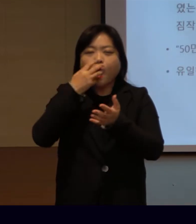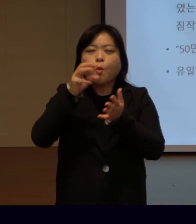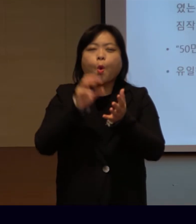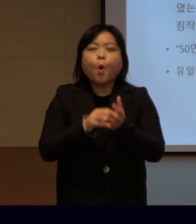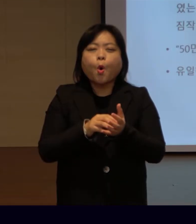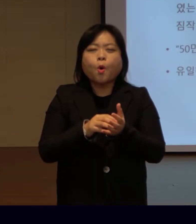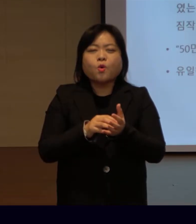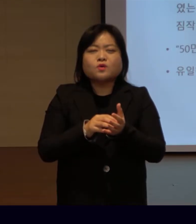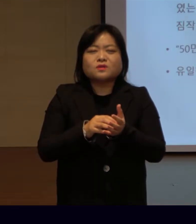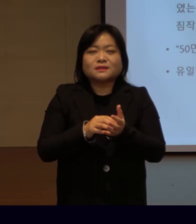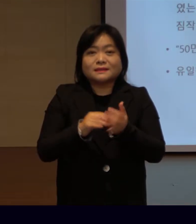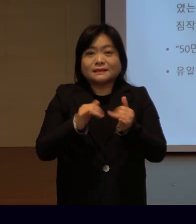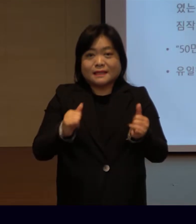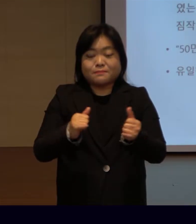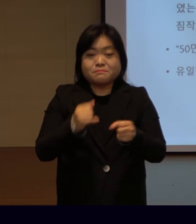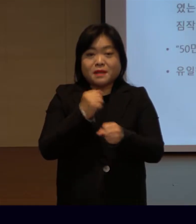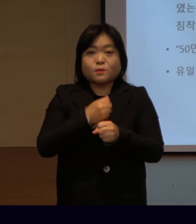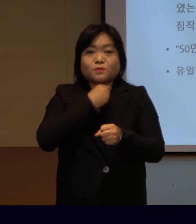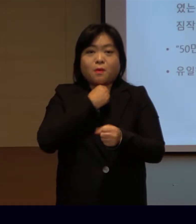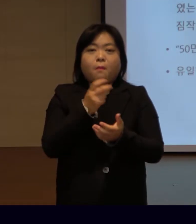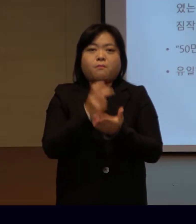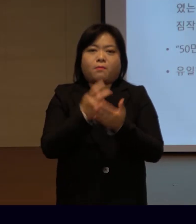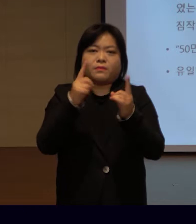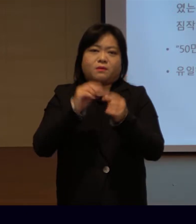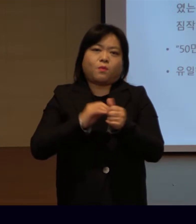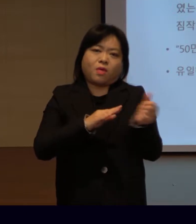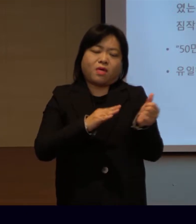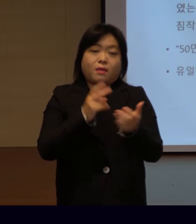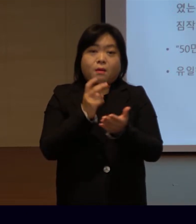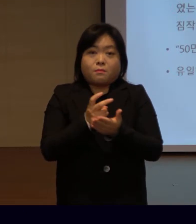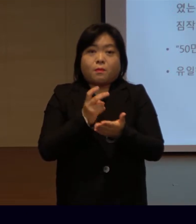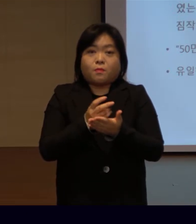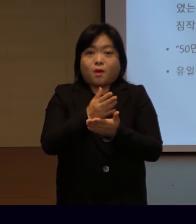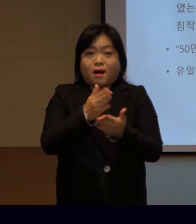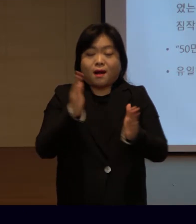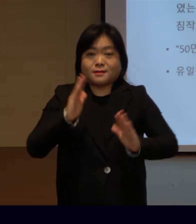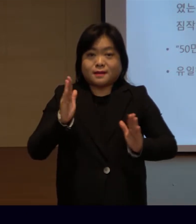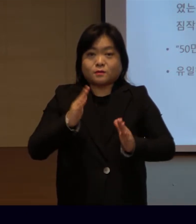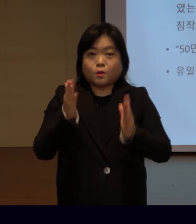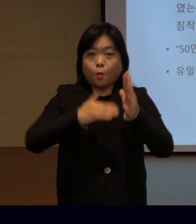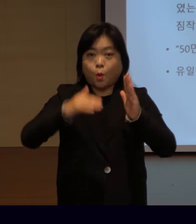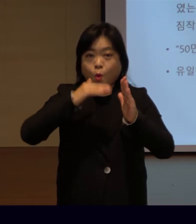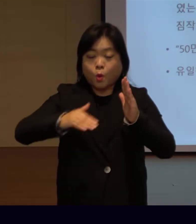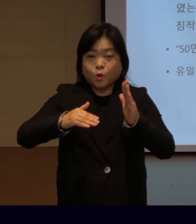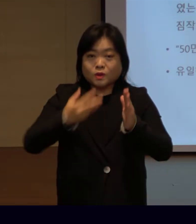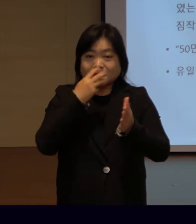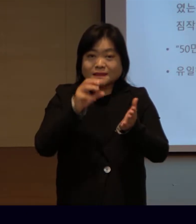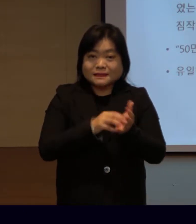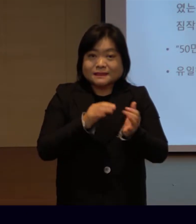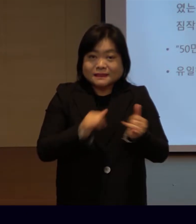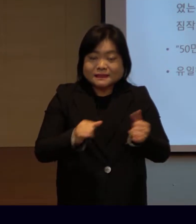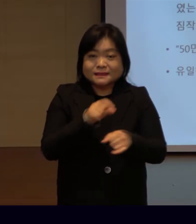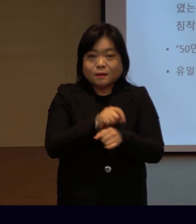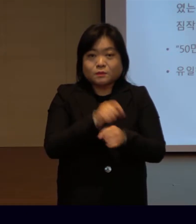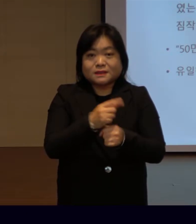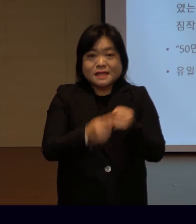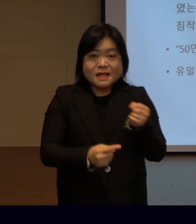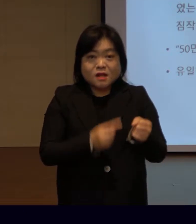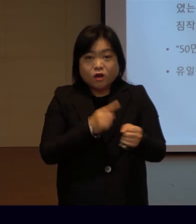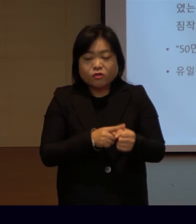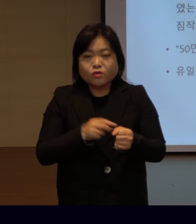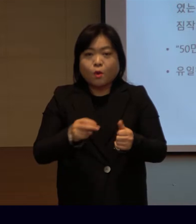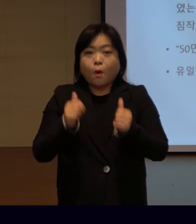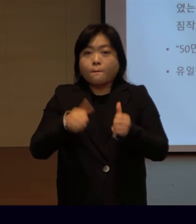법과대학을 보냈어요. 법과대학생이었습니다. 그리고 공증인 사무실에서 1년, 또 소송들이, 그러니까